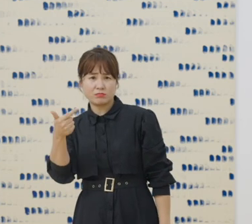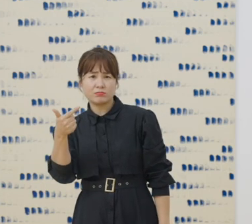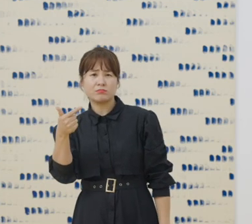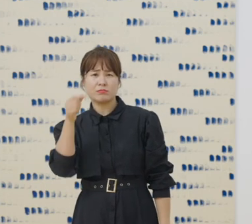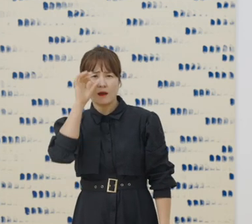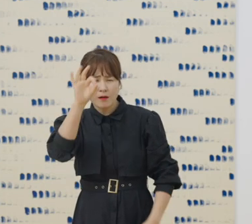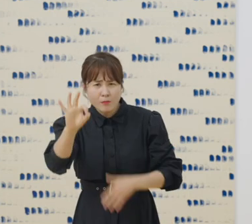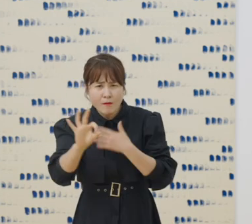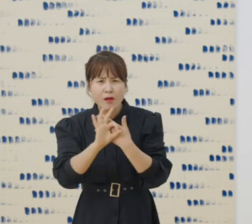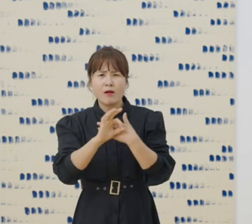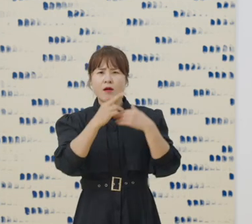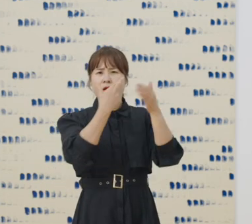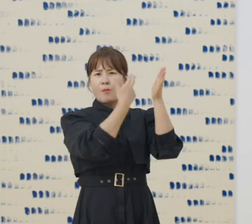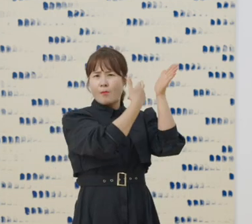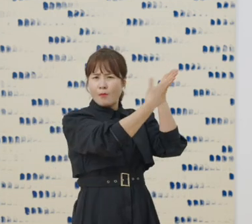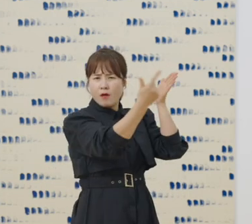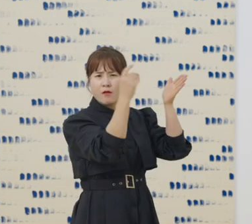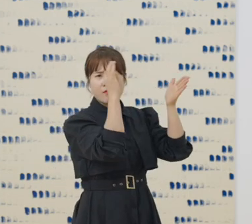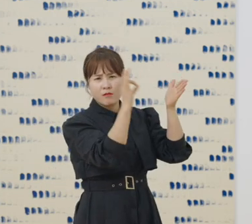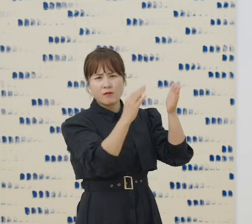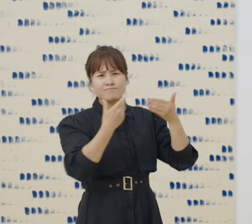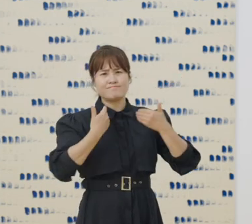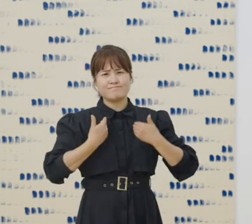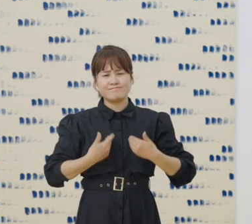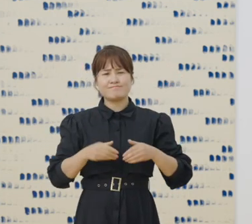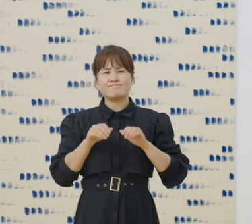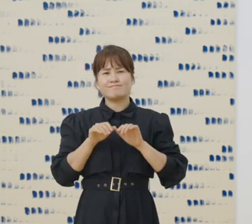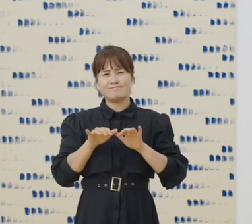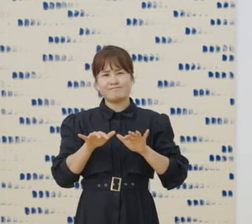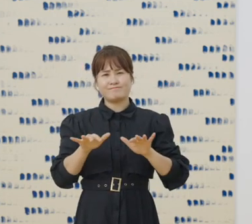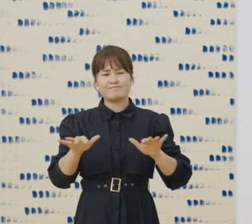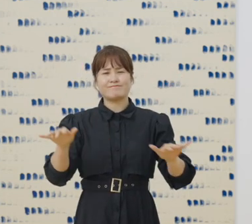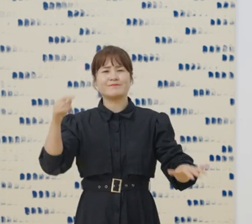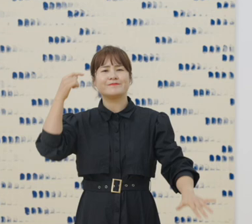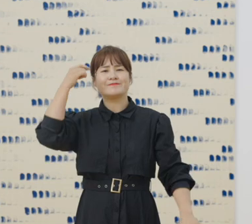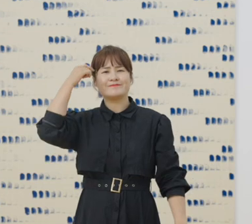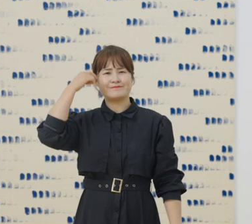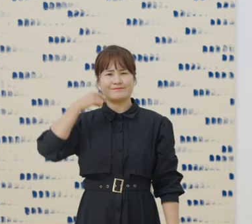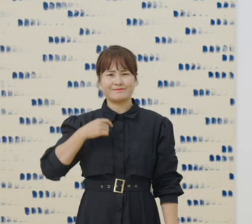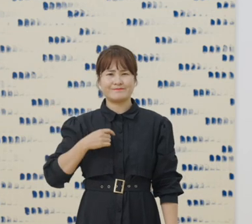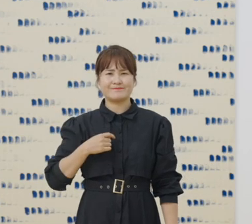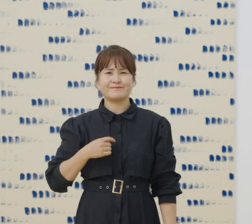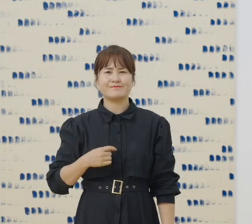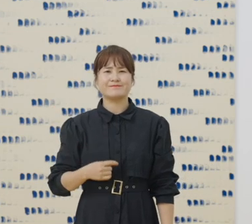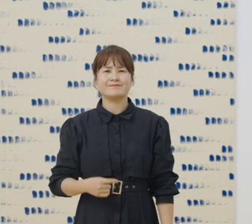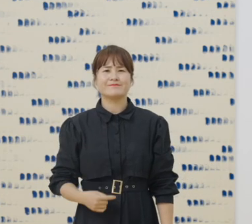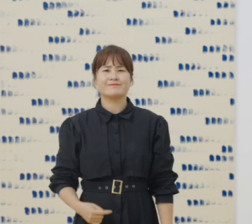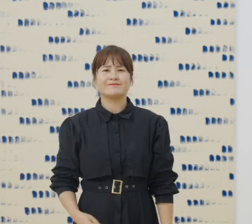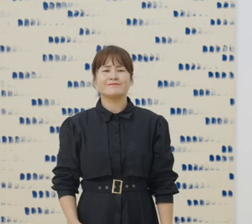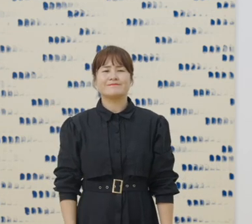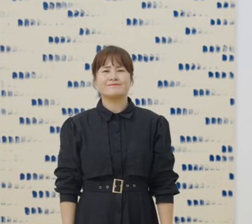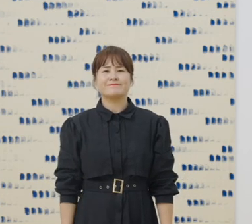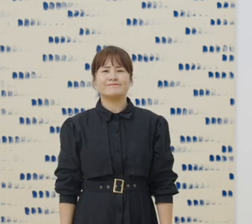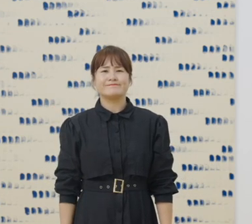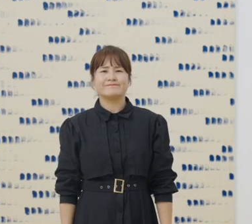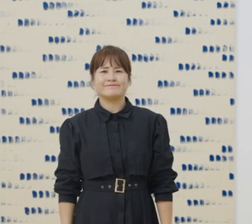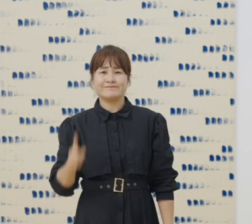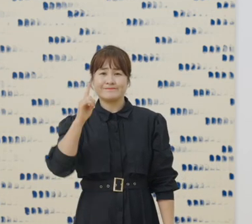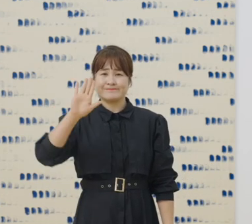점과 선을 들여다보면 여백이 보이면서 고요한 울림이 느껴집니다.